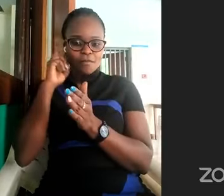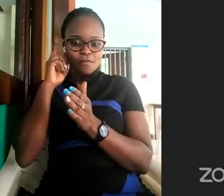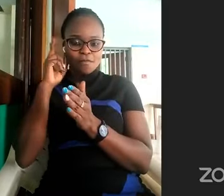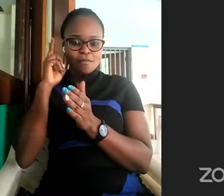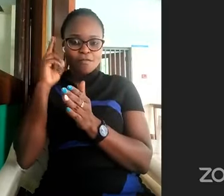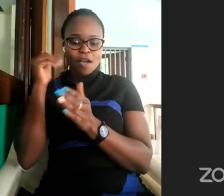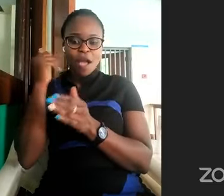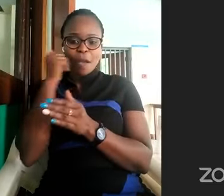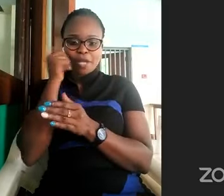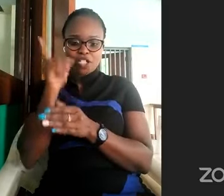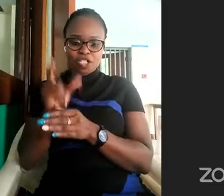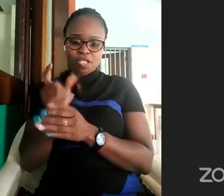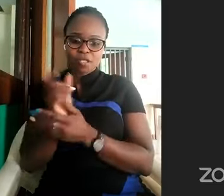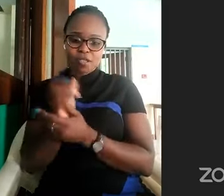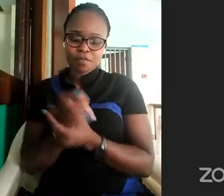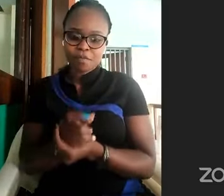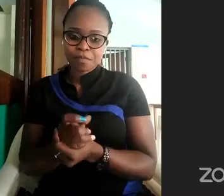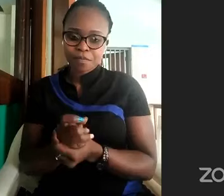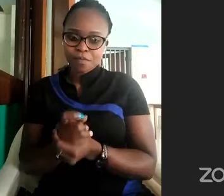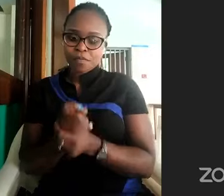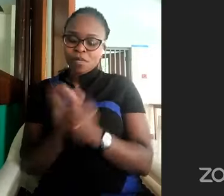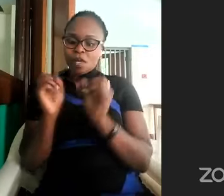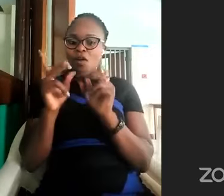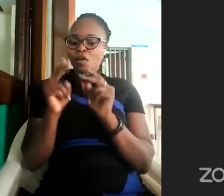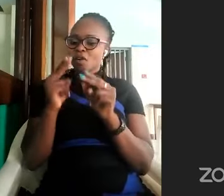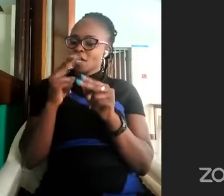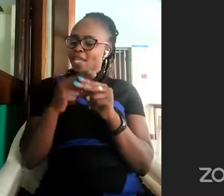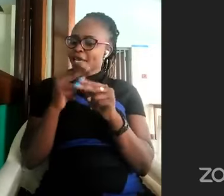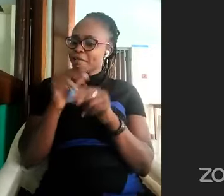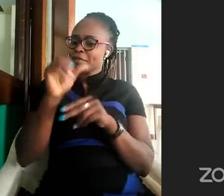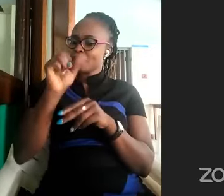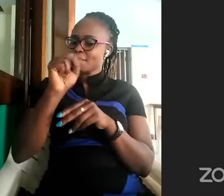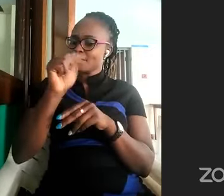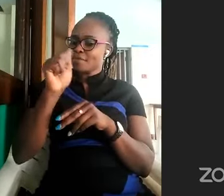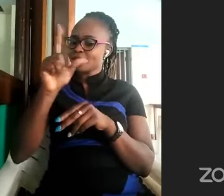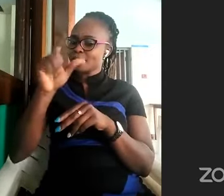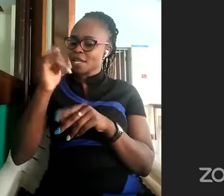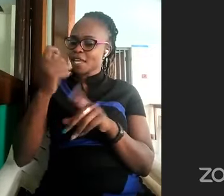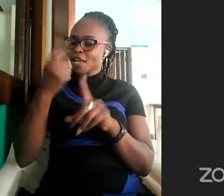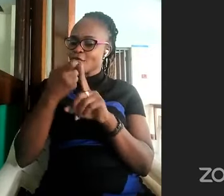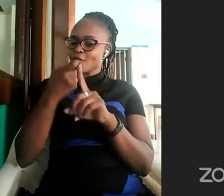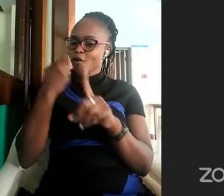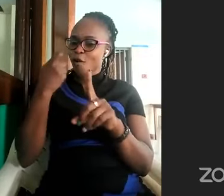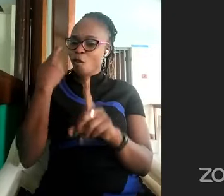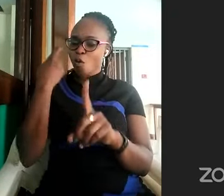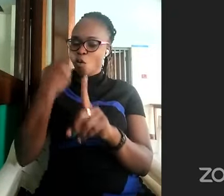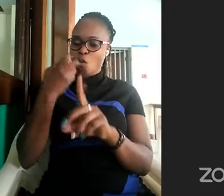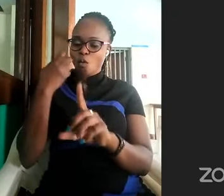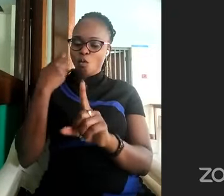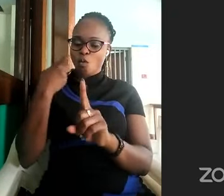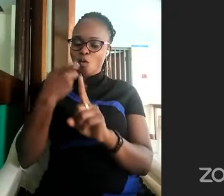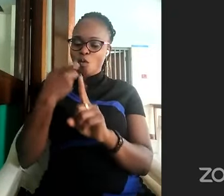Asante. Mimi kwa majina ni Tawhida Salim kutoka Kwale County. Ni mmoja wa Mama Siri.